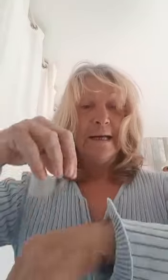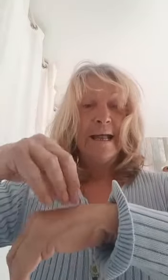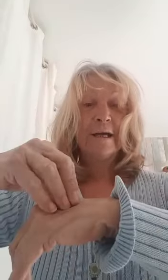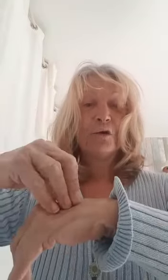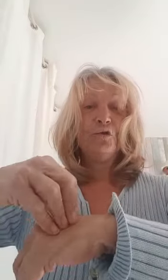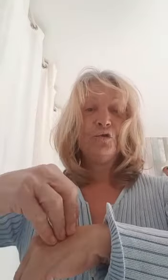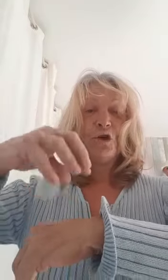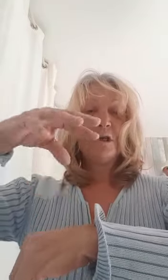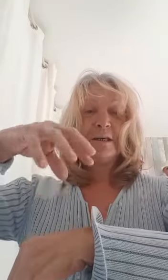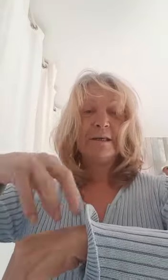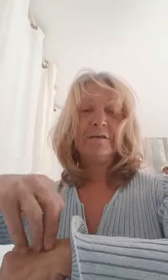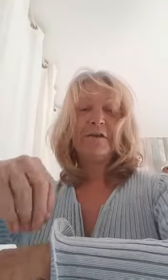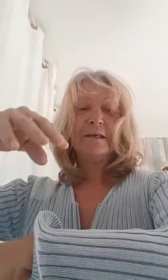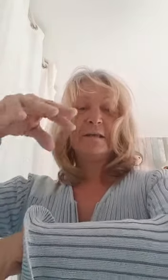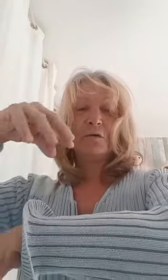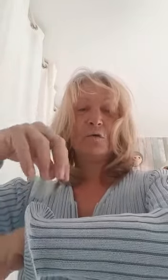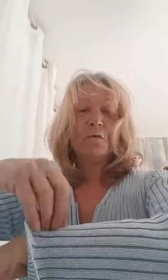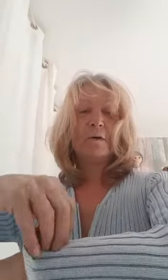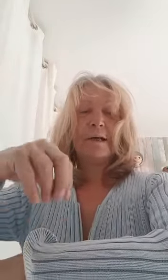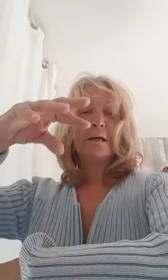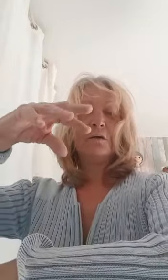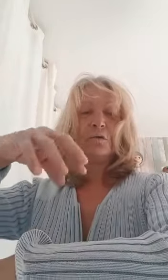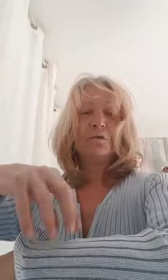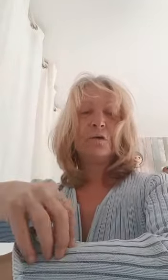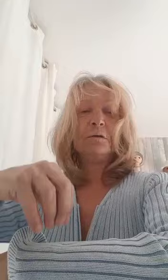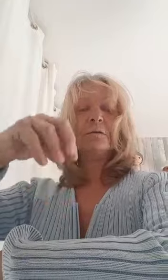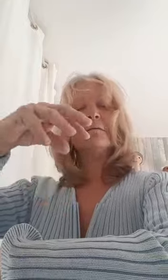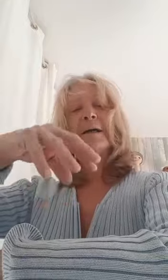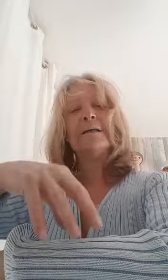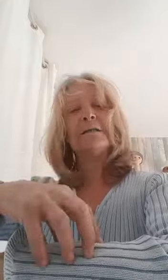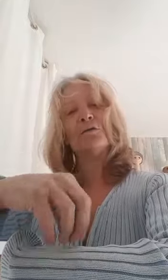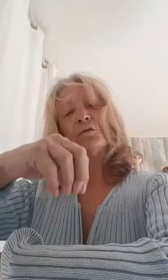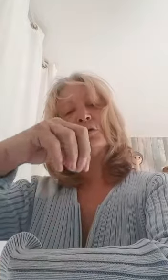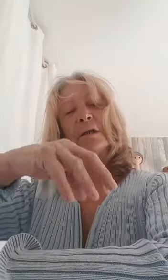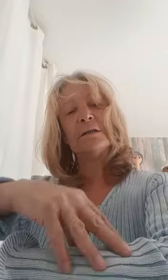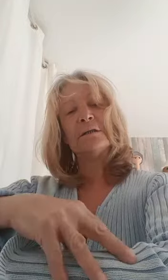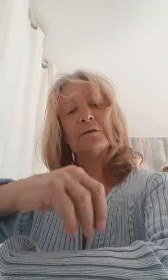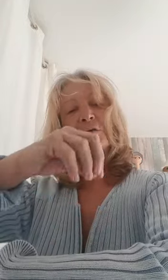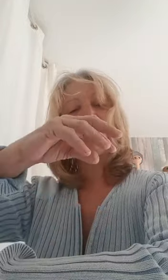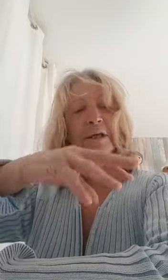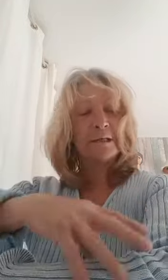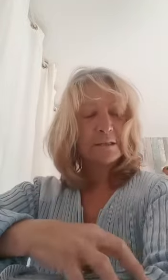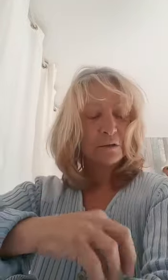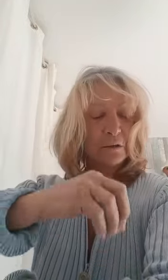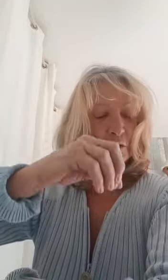La grenouille qui fait des sauts. La grenouille. Elle saute, elle saute, elle saute.